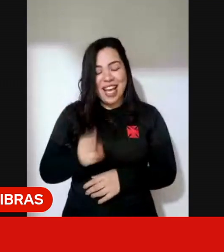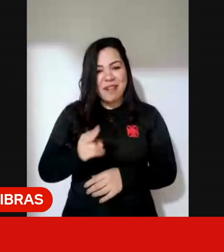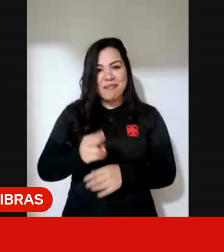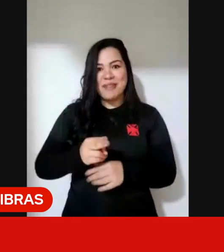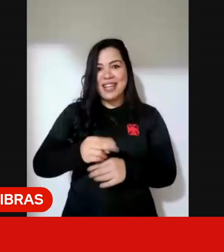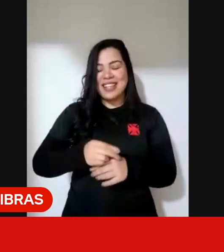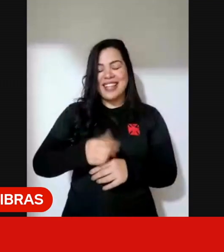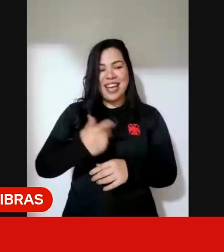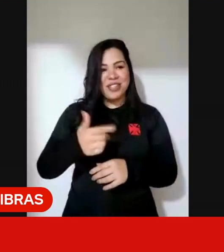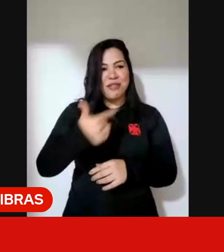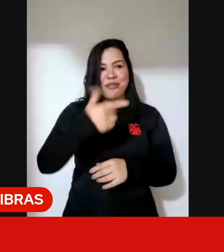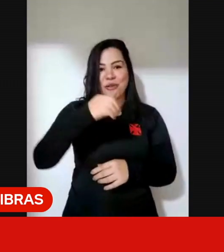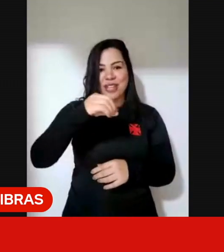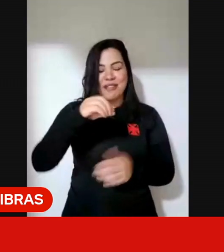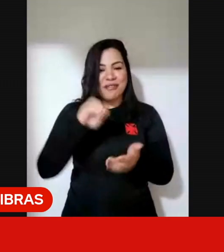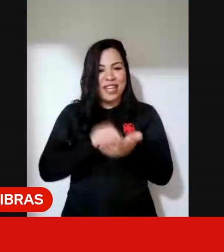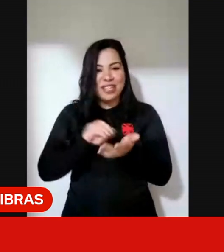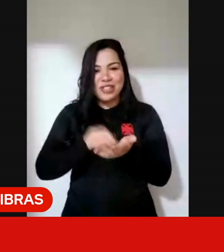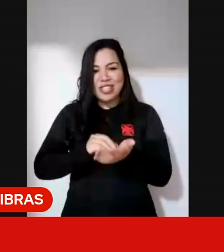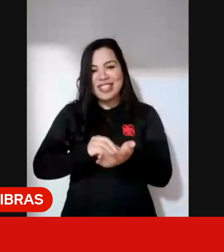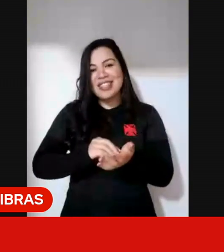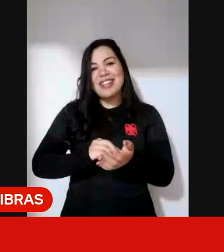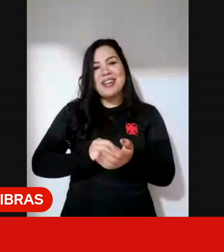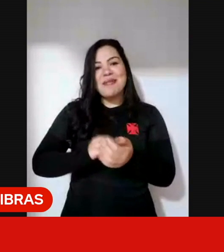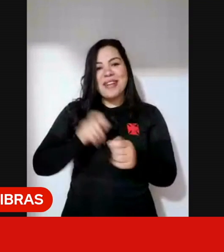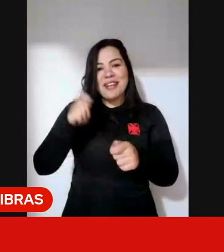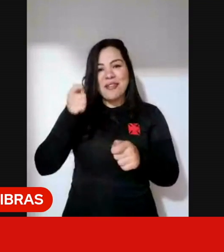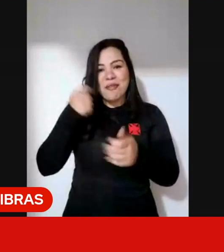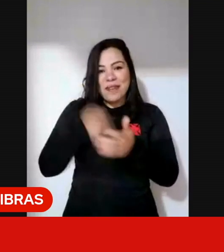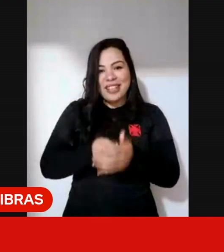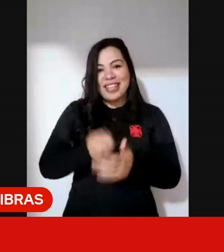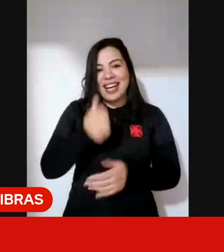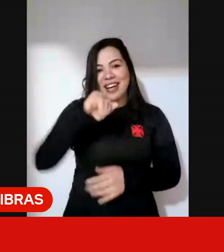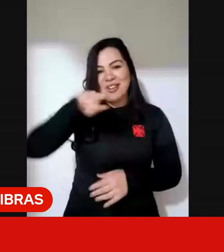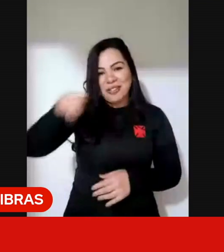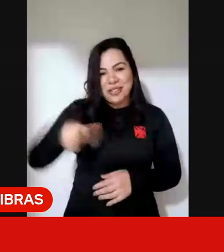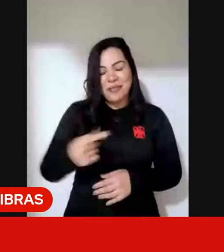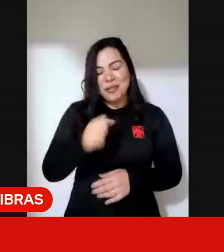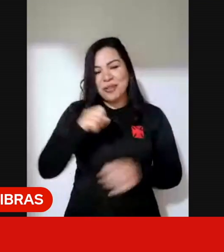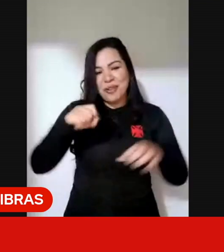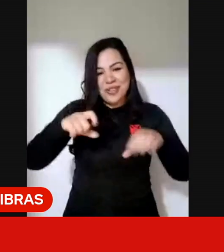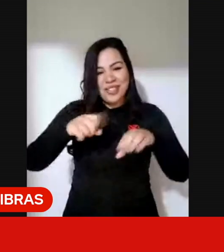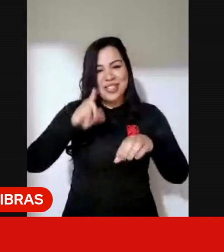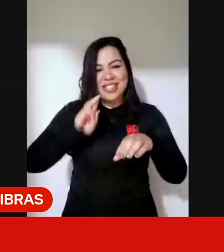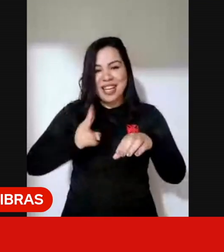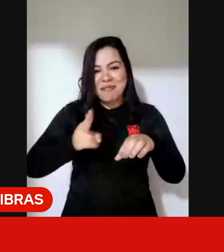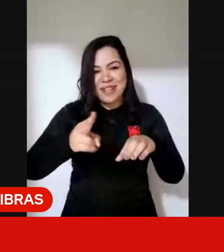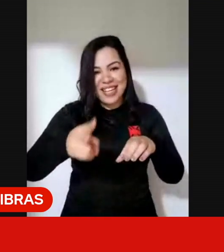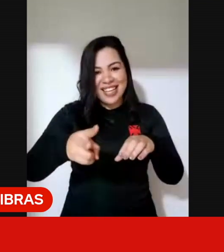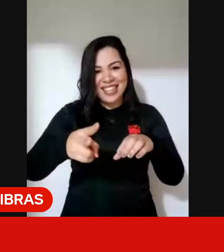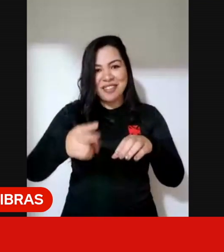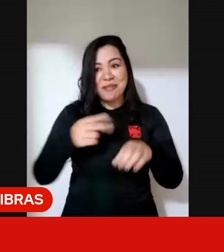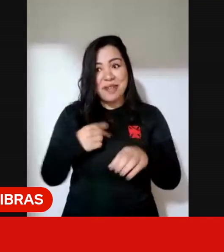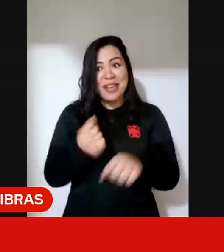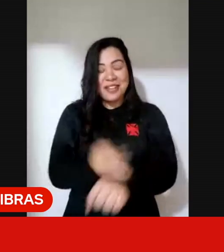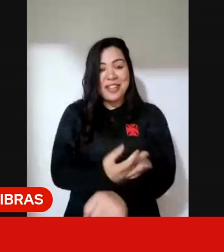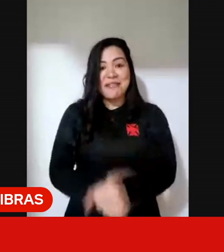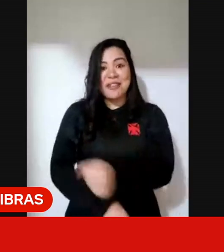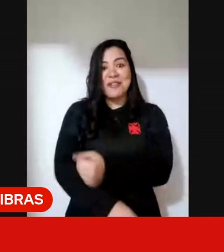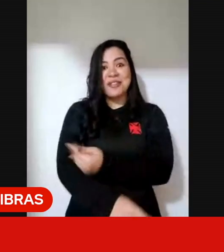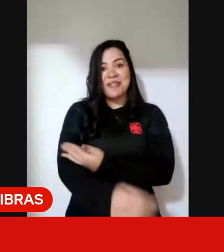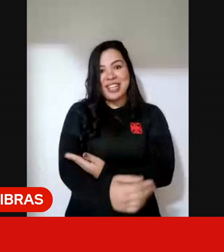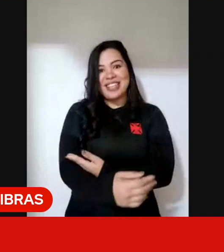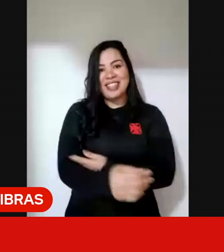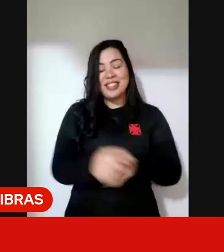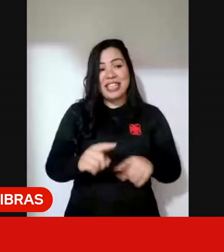gente sempre, desde faltar 20 para ele completar os 1000 gols, a gente sempre ia. Então, para mim, aquilo ali